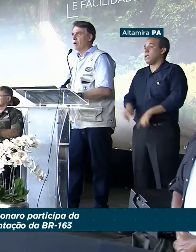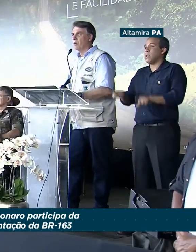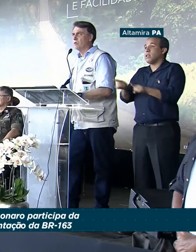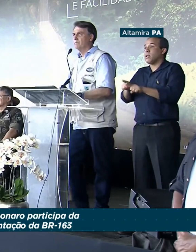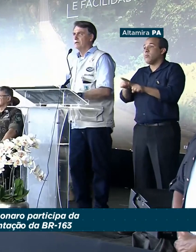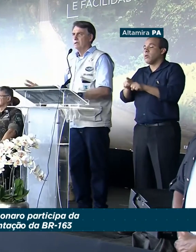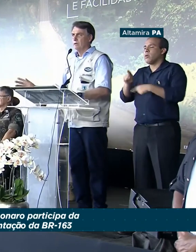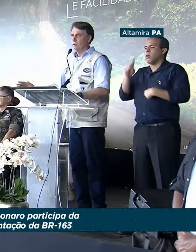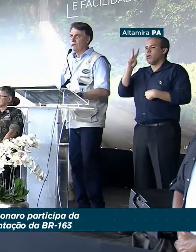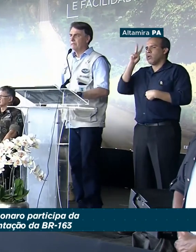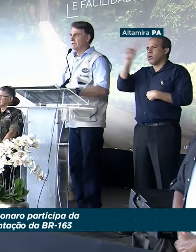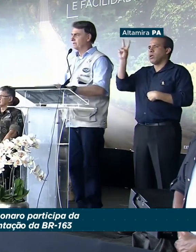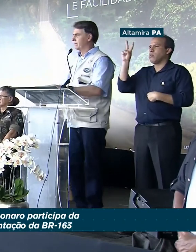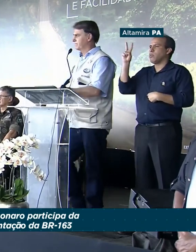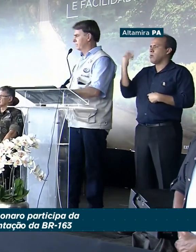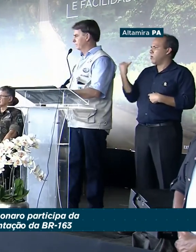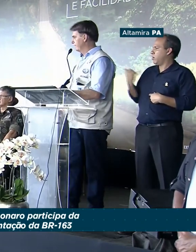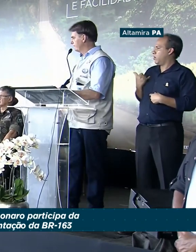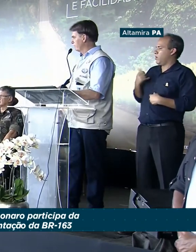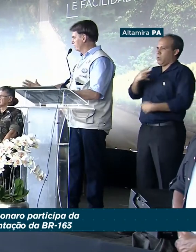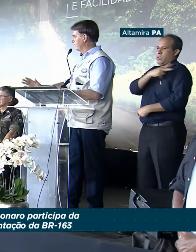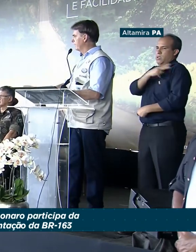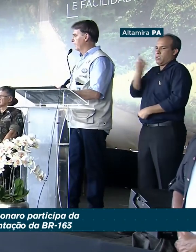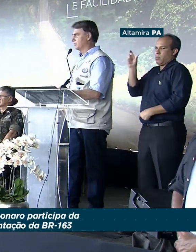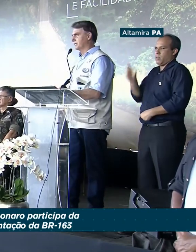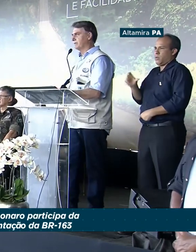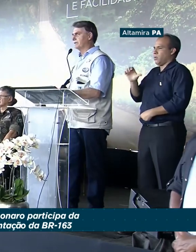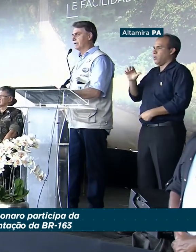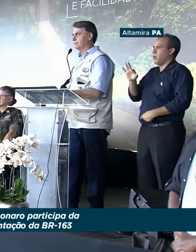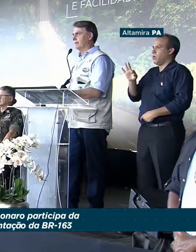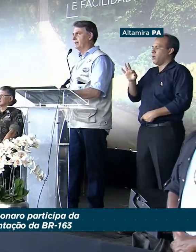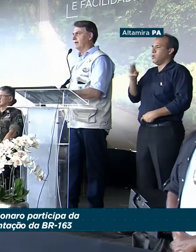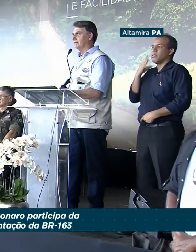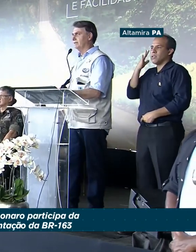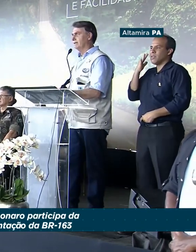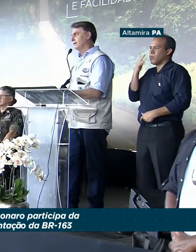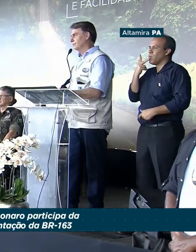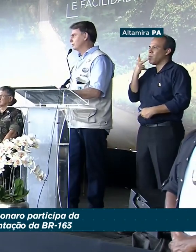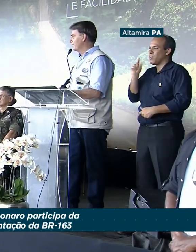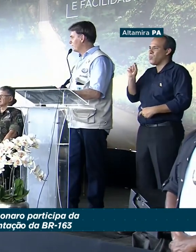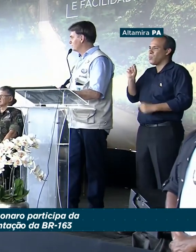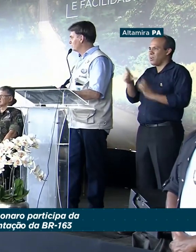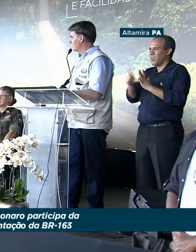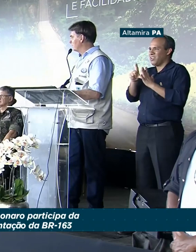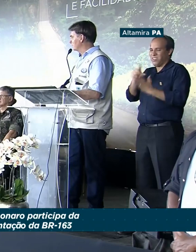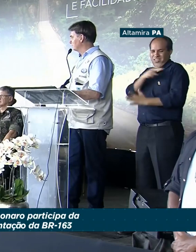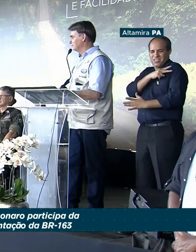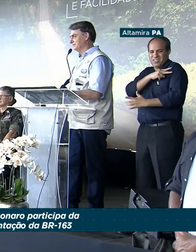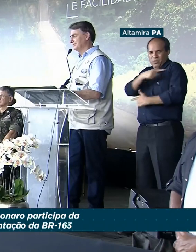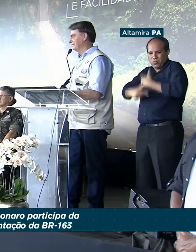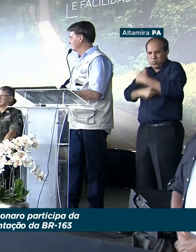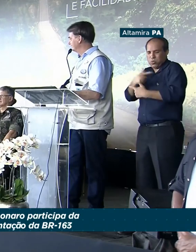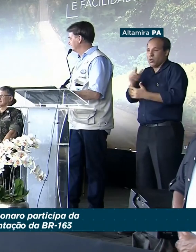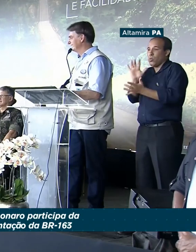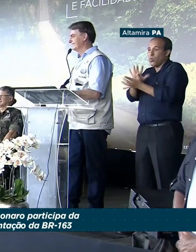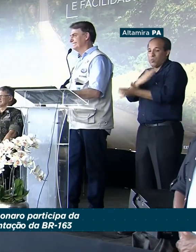Lembrou-me há pouco o capitão Tarciso, até quando eu brinquei que os capitães trabalham. Os generais nos orientam.